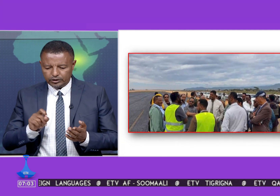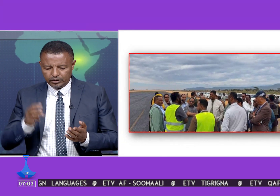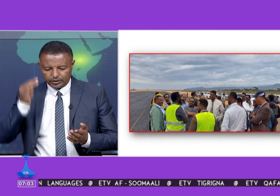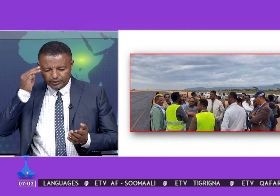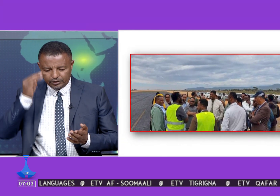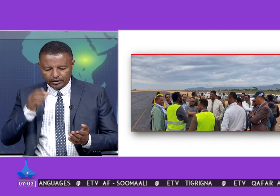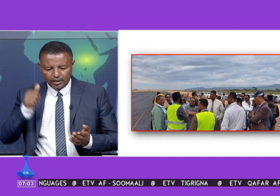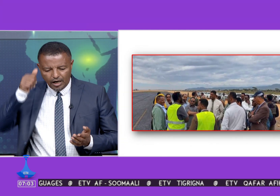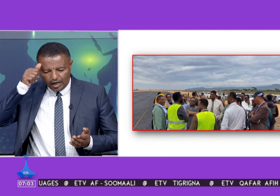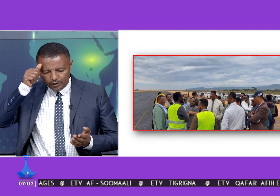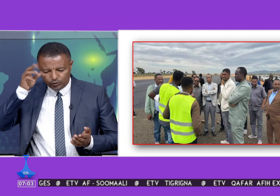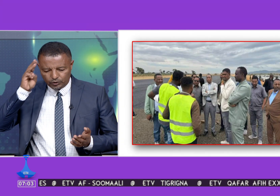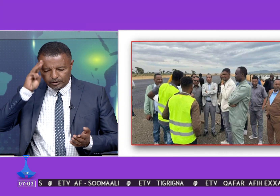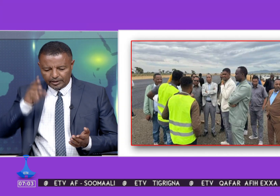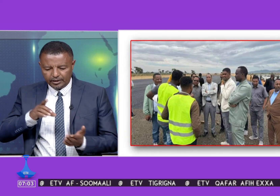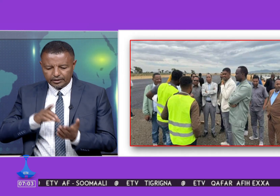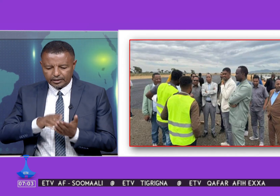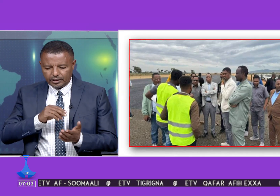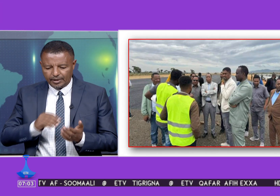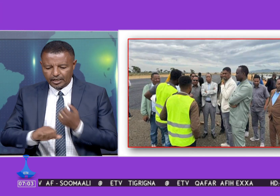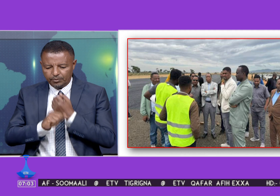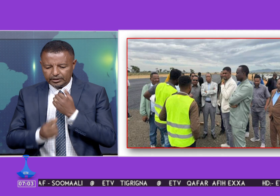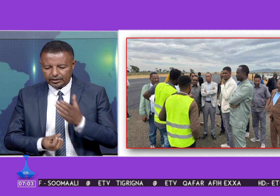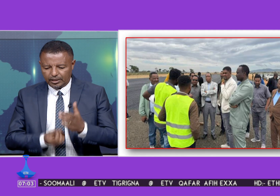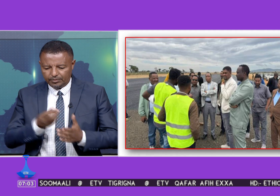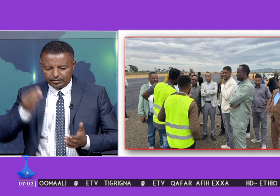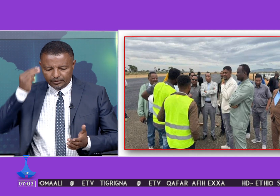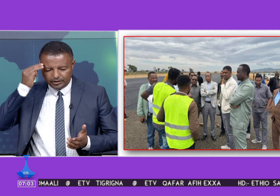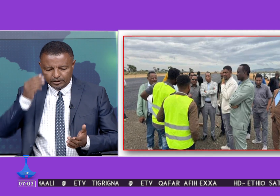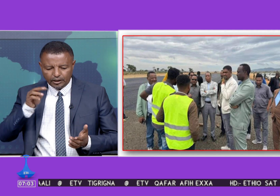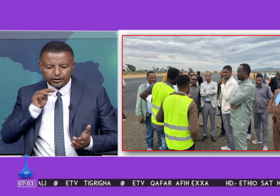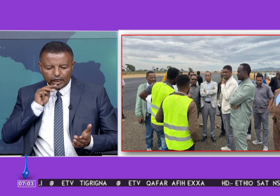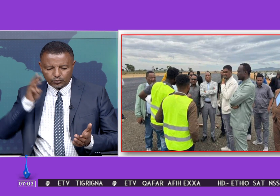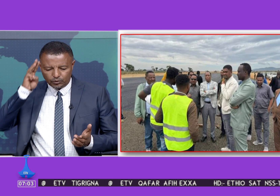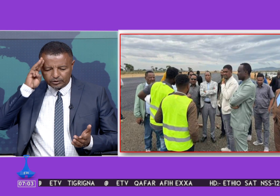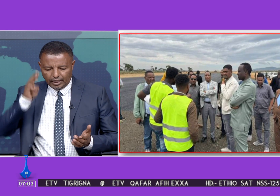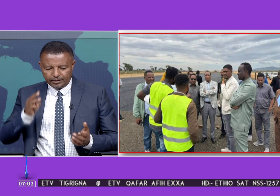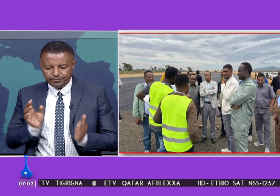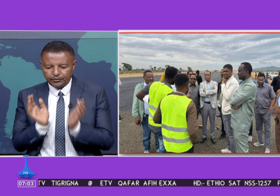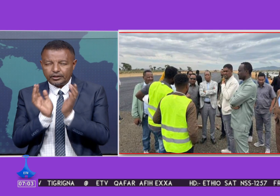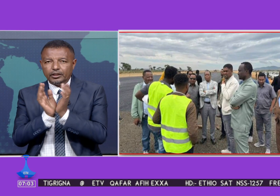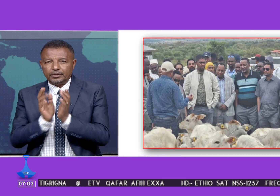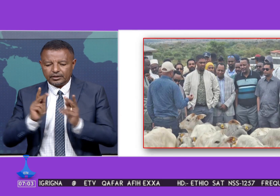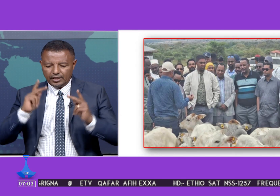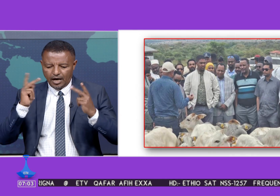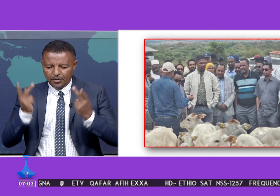ሎጂስቲክ ሚኒስትር አለሙ ስሜ፣ የከተማና መሰረተ ልማት ሚኒስትር ጫልቱ ሳኒ፣ የብልጽግና